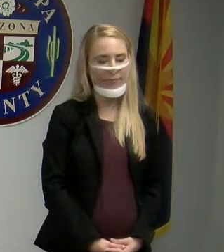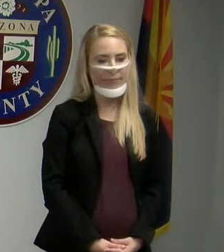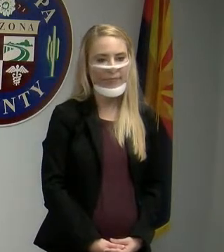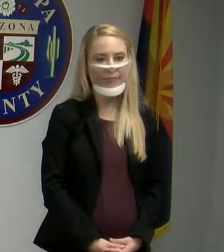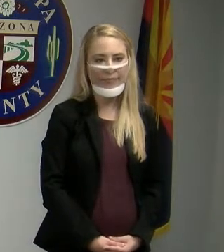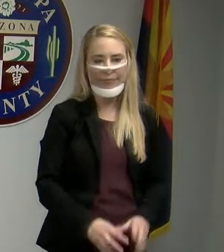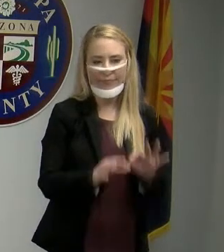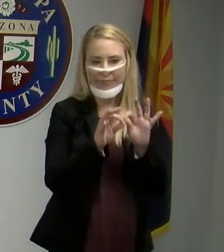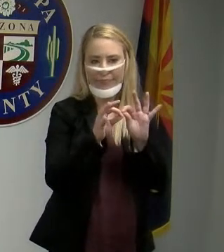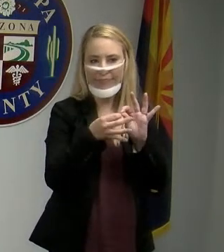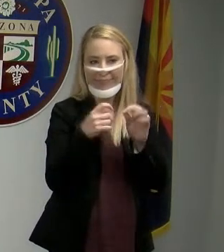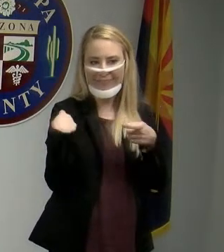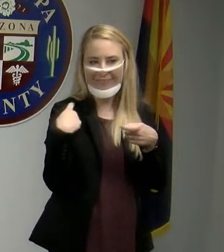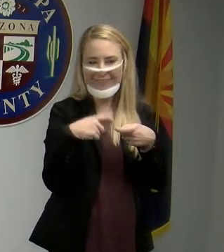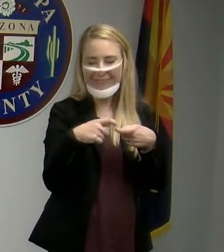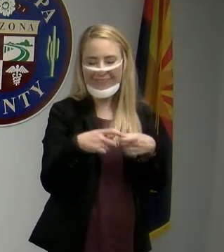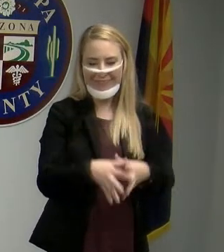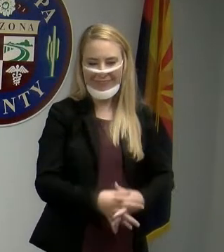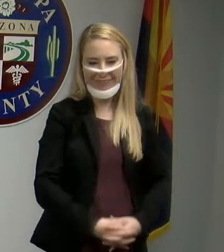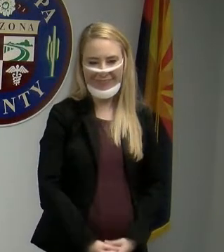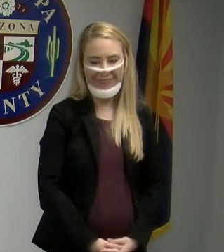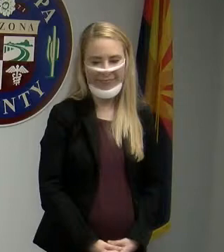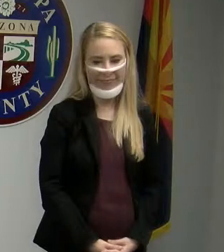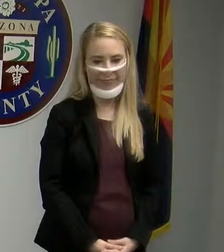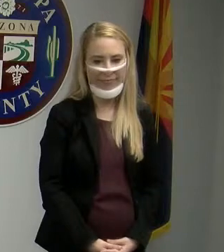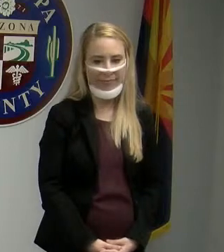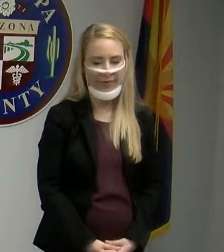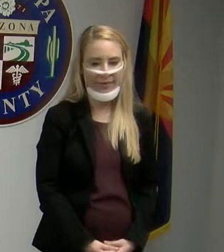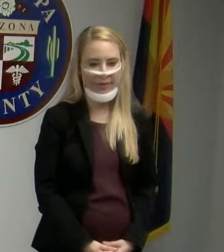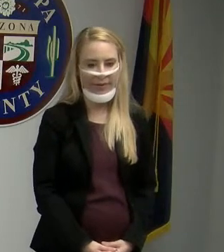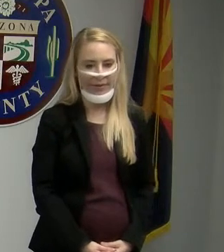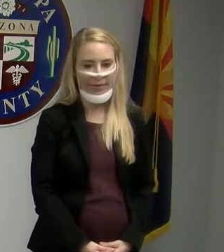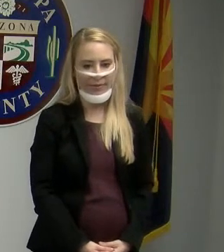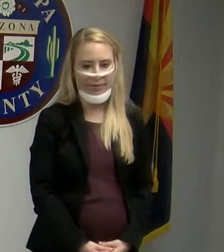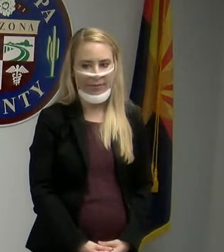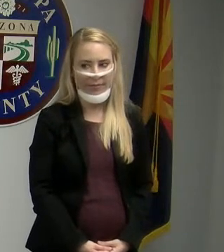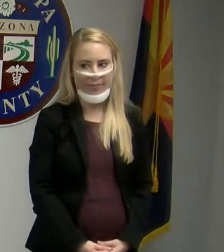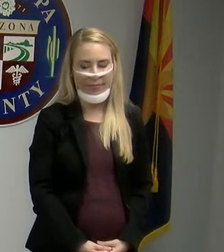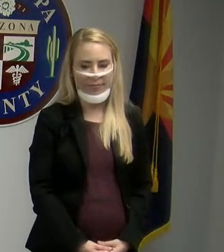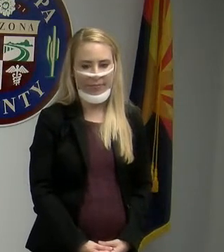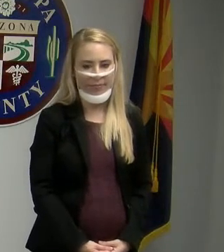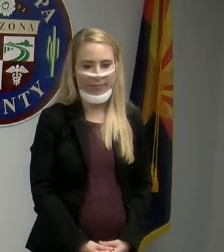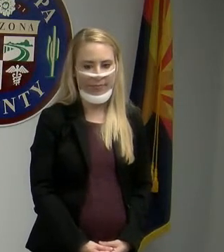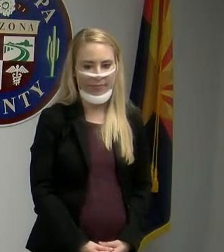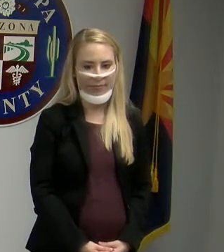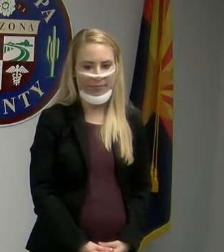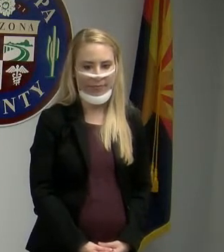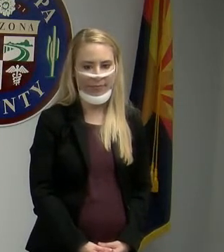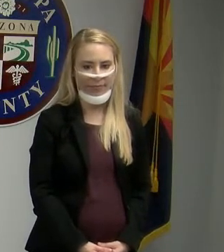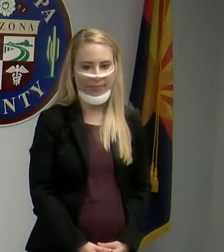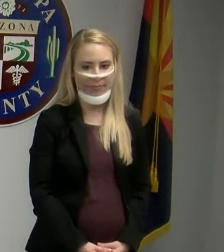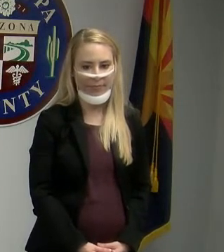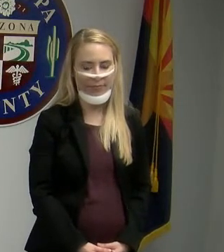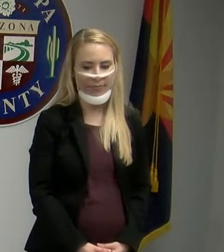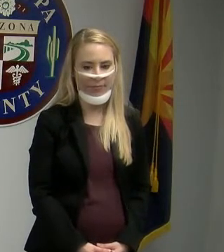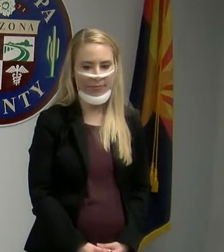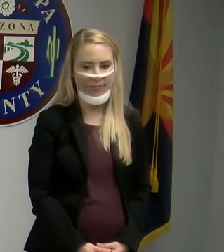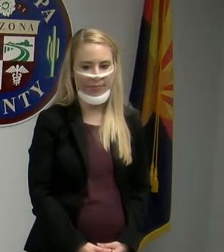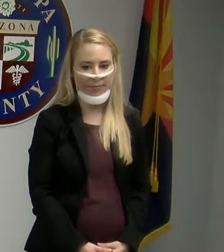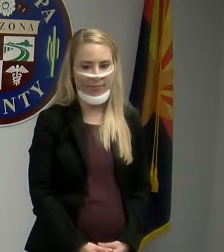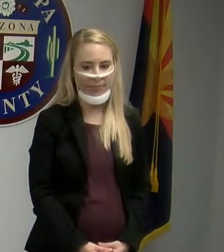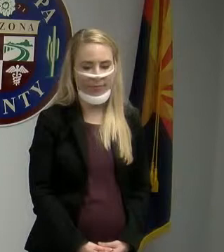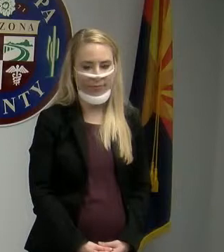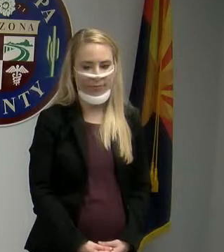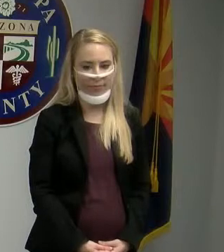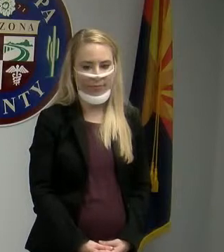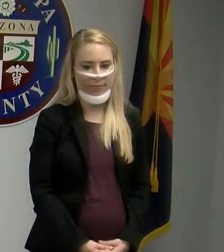La pregunta es que si hay hospitales que están llenos al momento. Bueno, en Salud Pública del Condado de Maricopa es